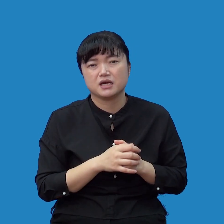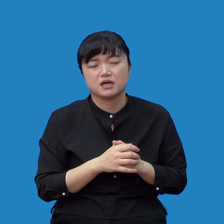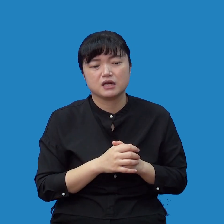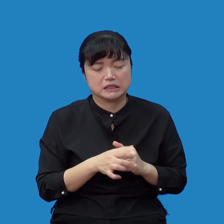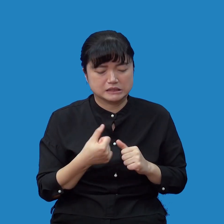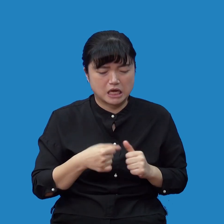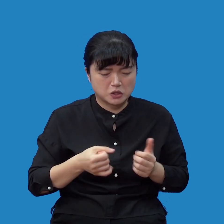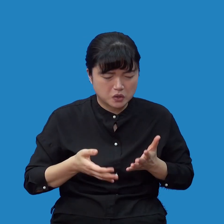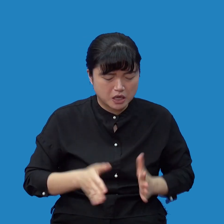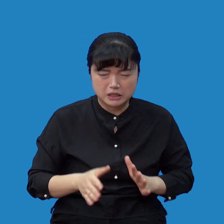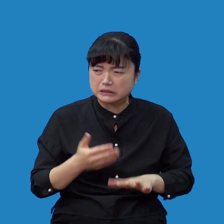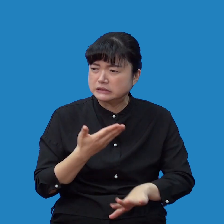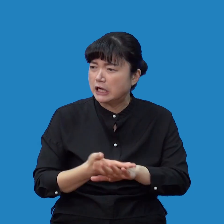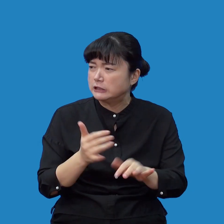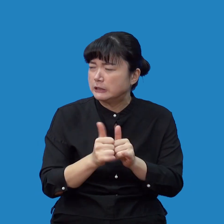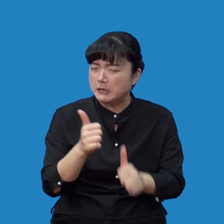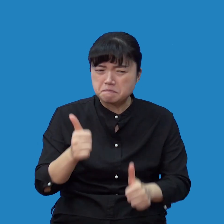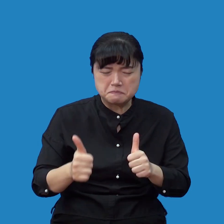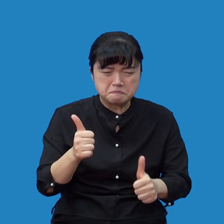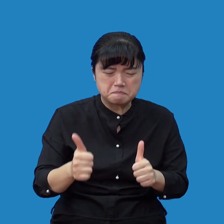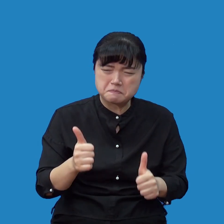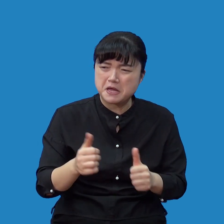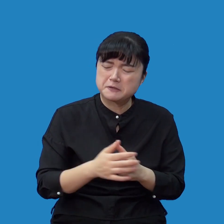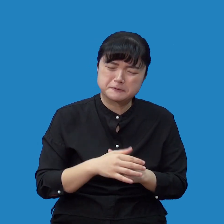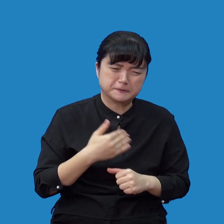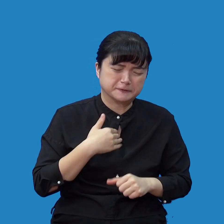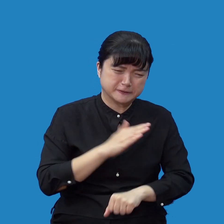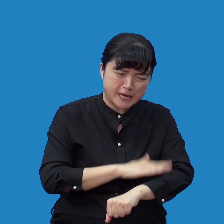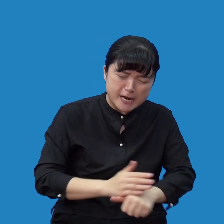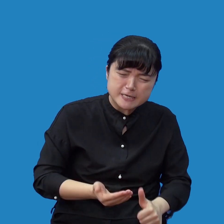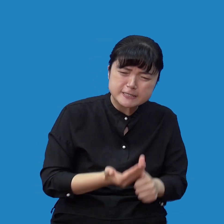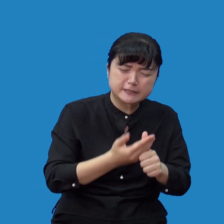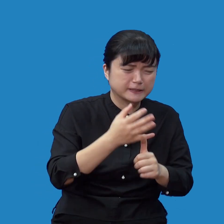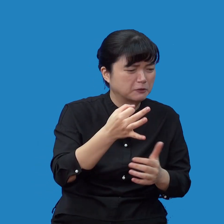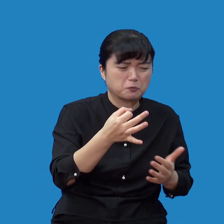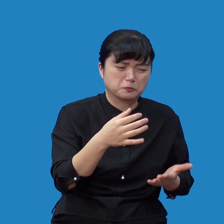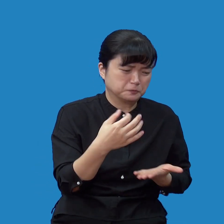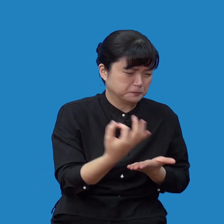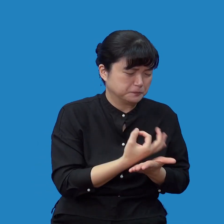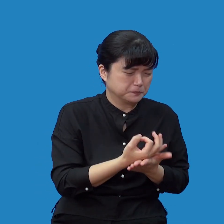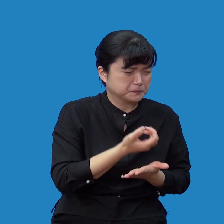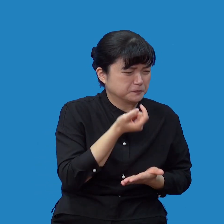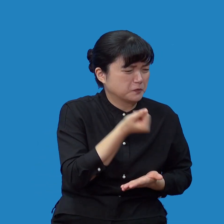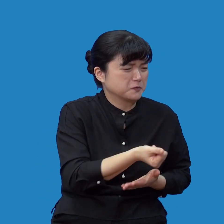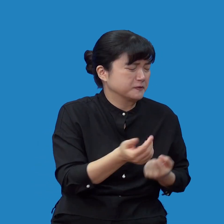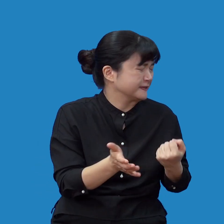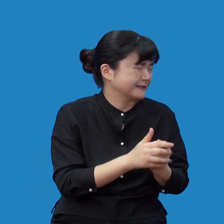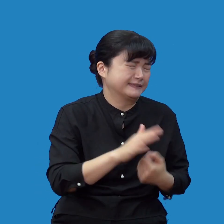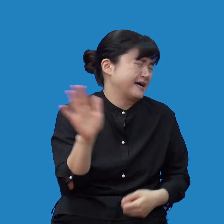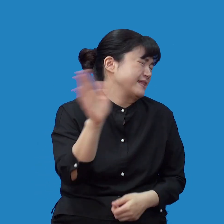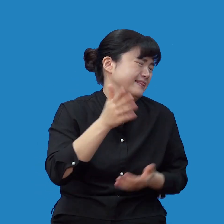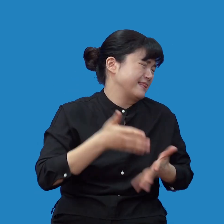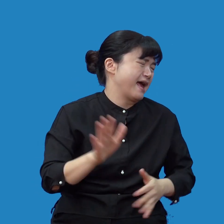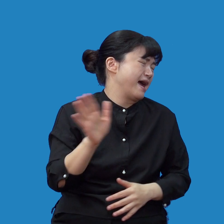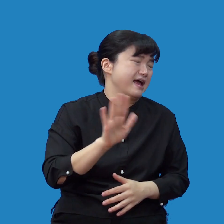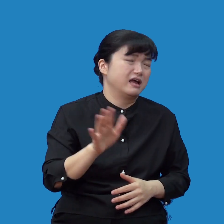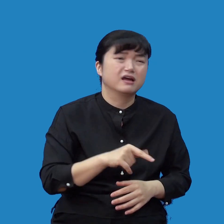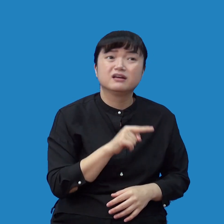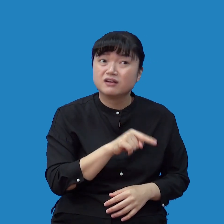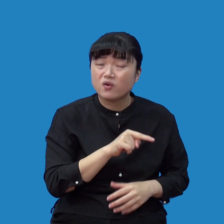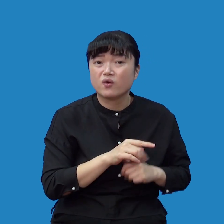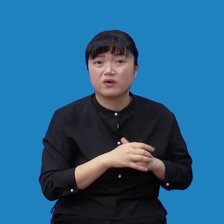자식 낳아서 남부럽지 않게 키우고 싶은데 나는 그럴 경제적인 능력이 없으니 안 낳겠다, 이 말입니다. 근데